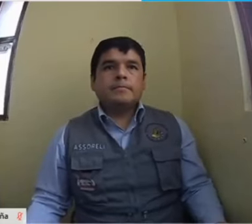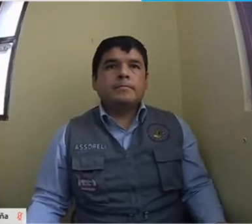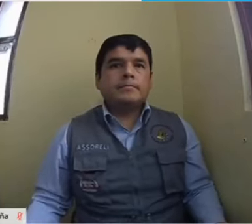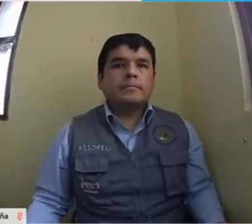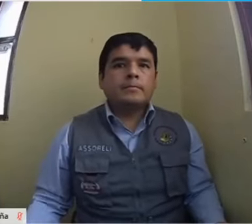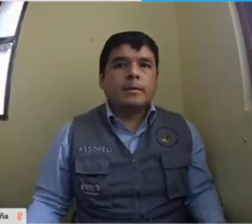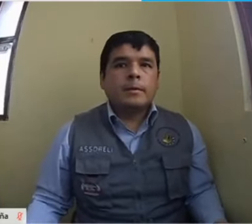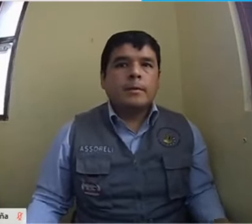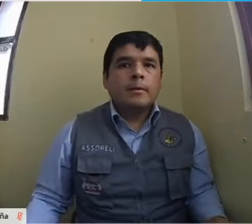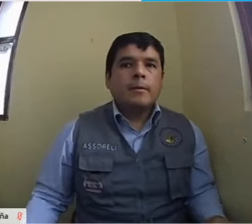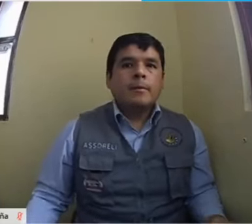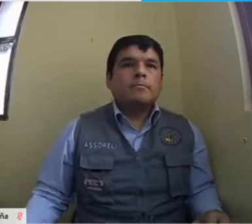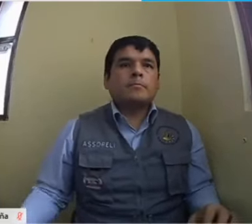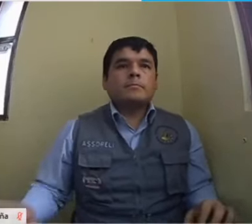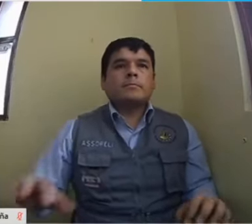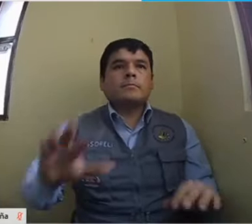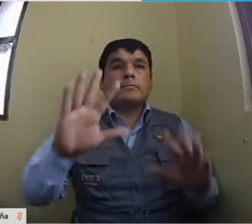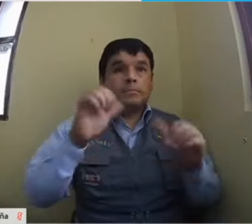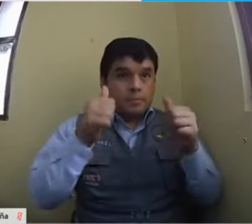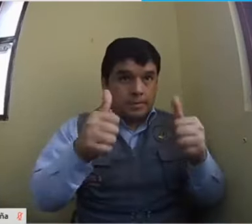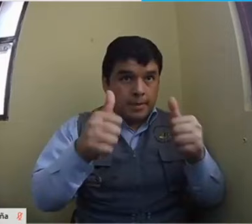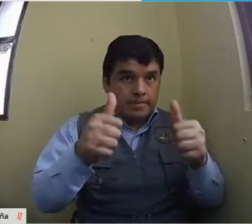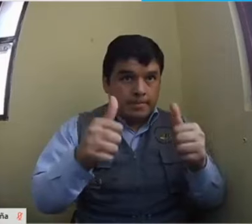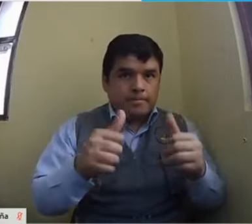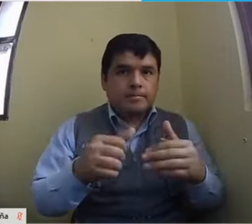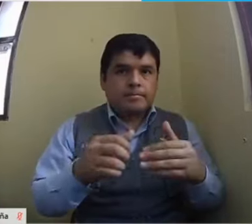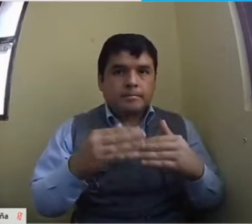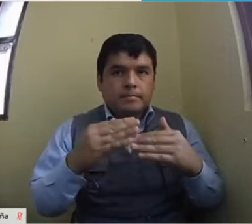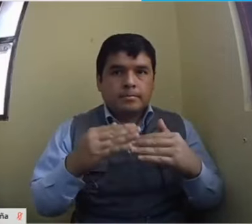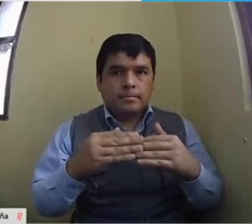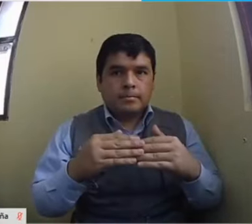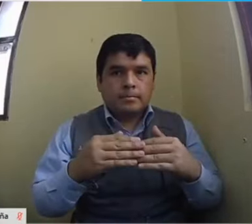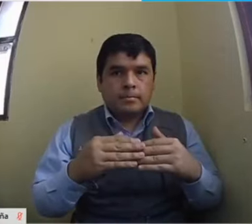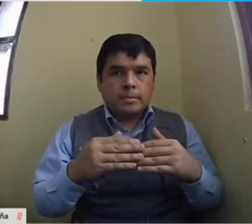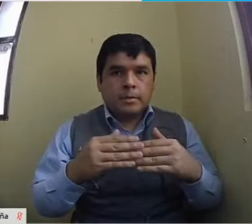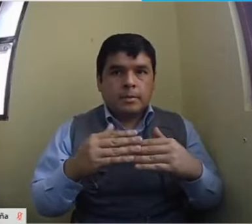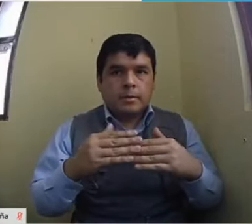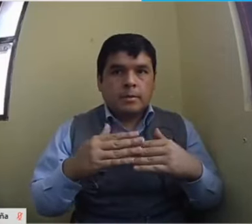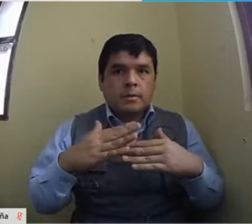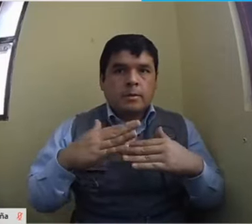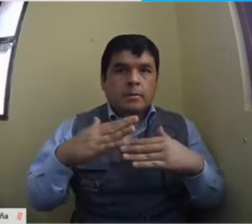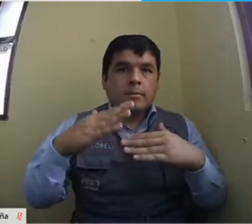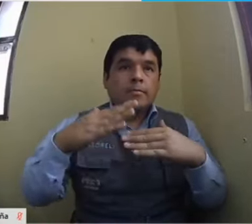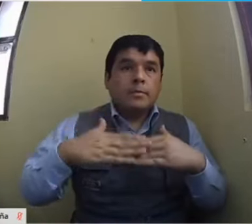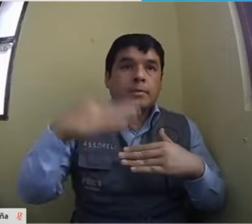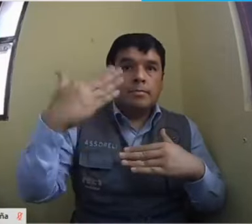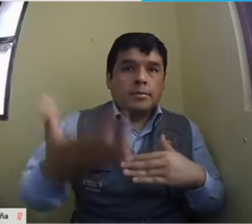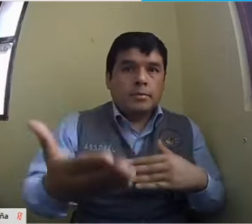En realidad sí, no es un tema muy complejo, pero como cualquier otro idioma hay que practicarlo.